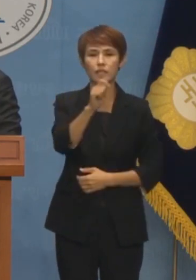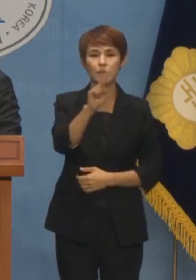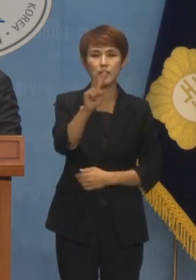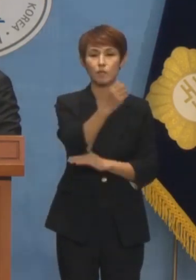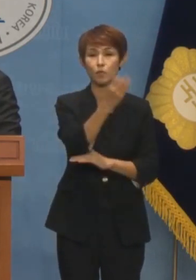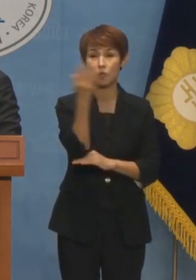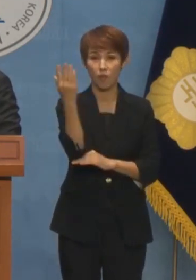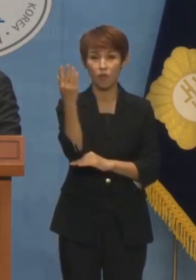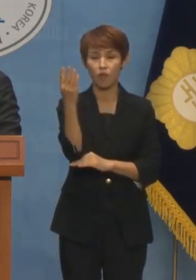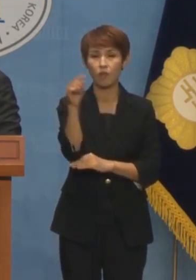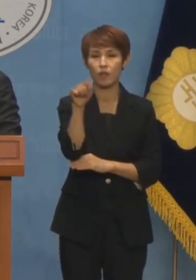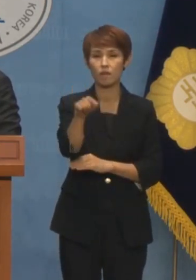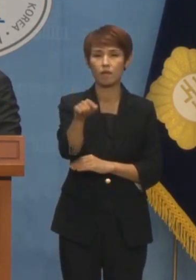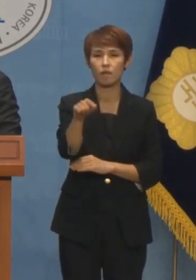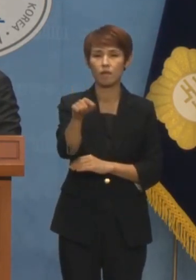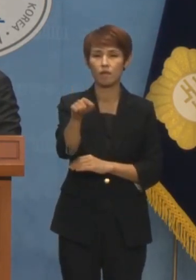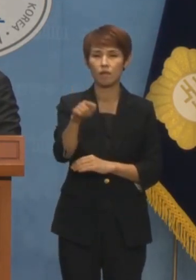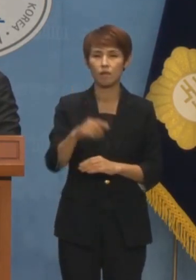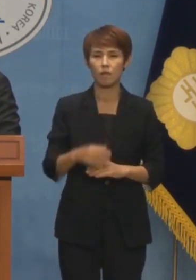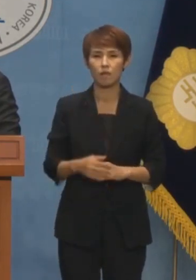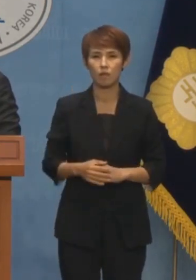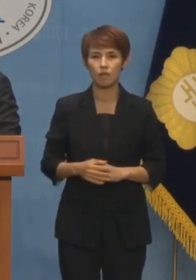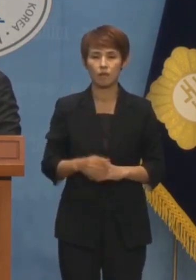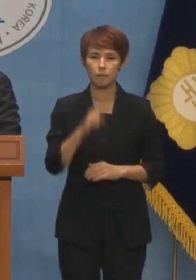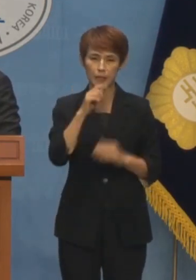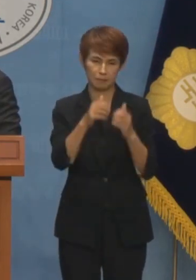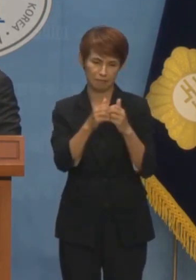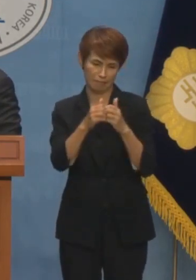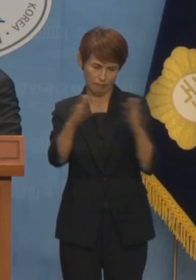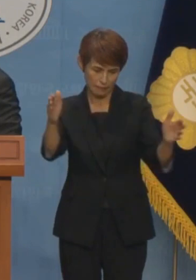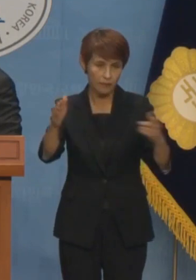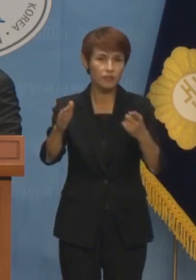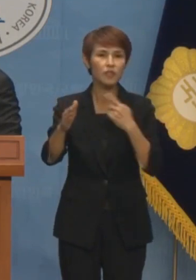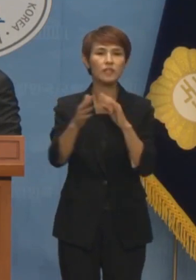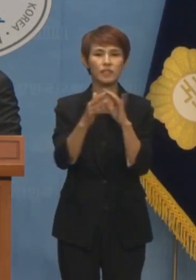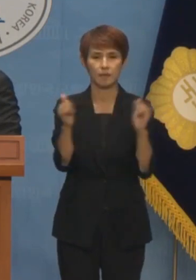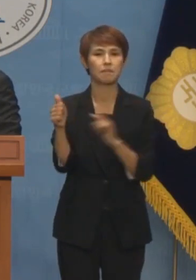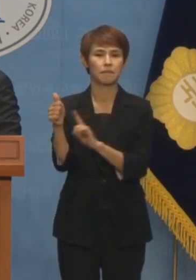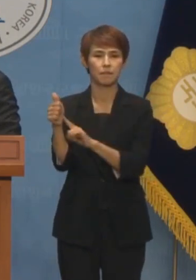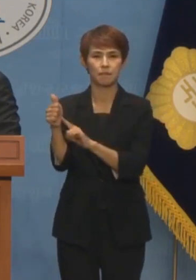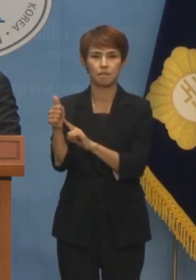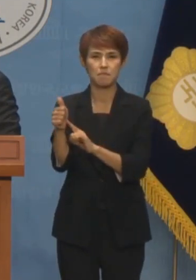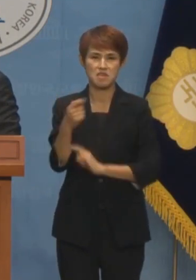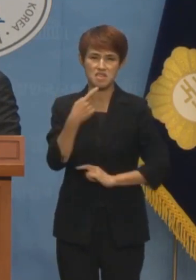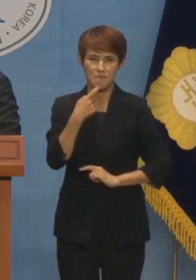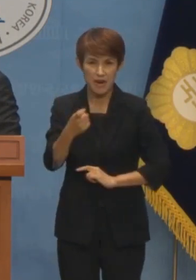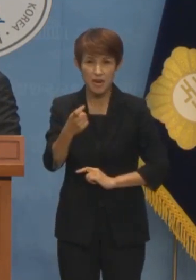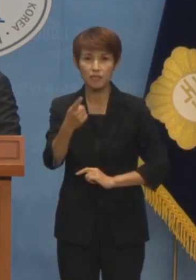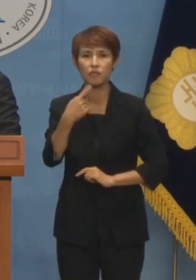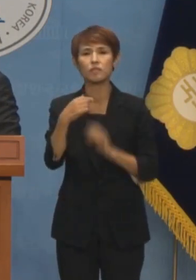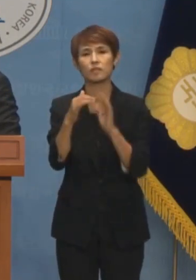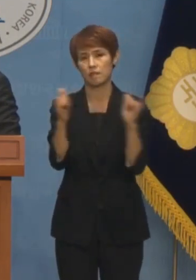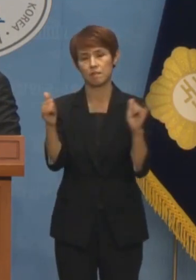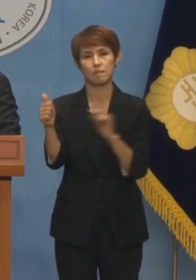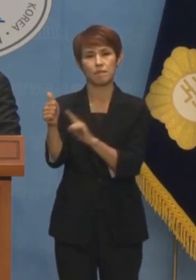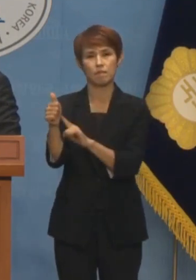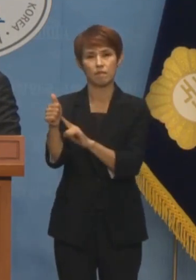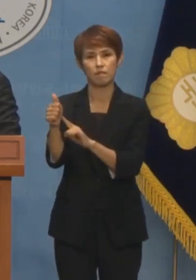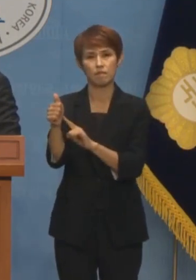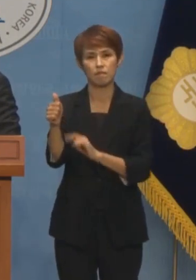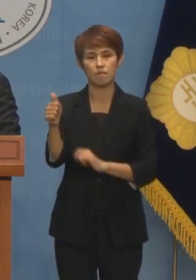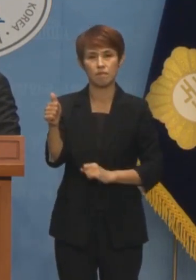군데에서 타 지지자들에게 쌍욕을 하면서 그리고 협박과 겁박을 하면서